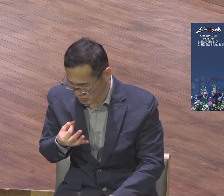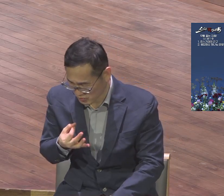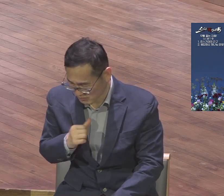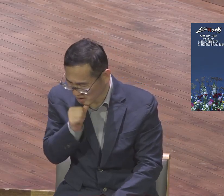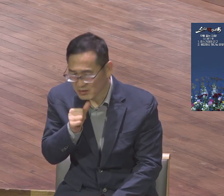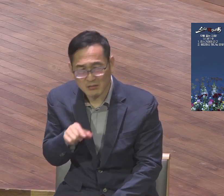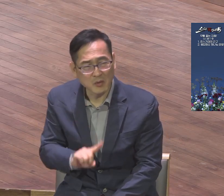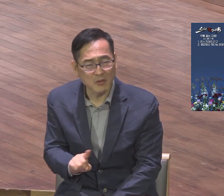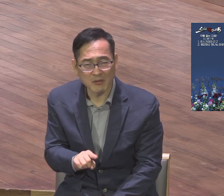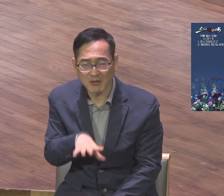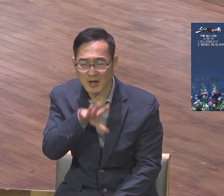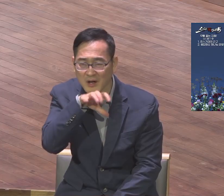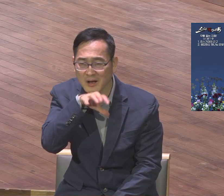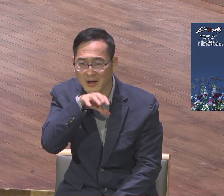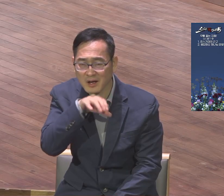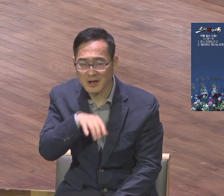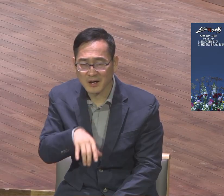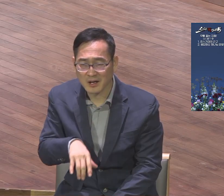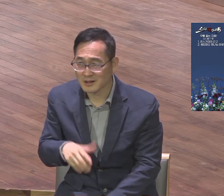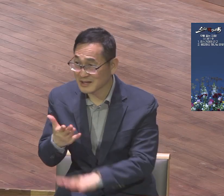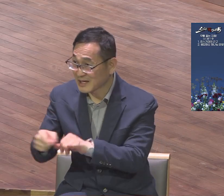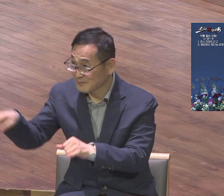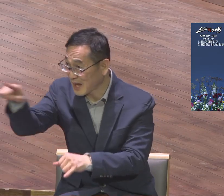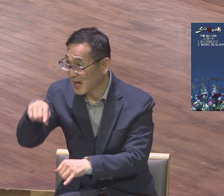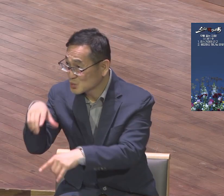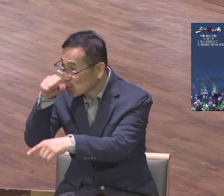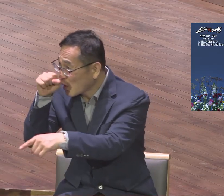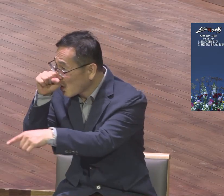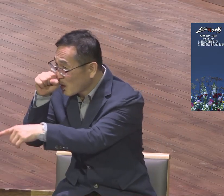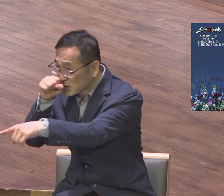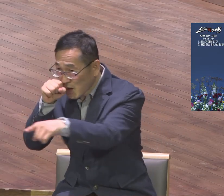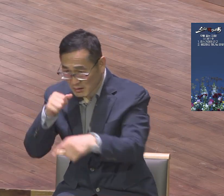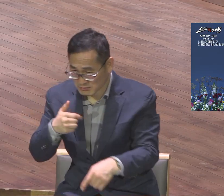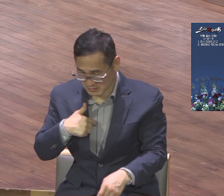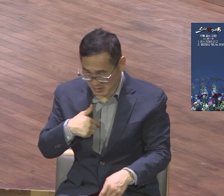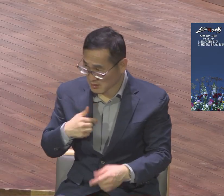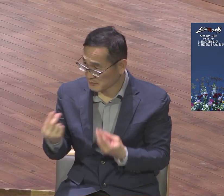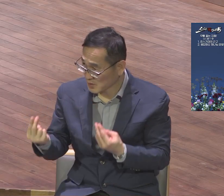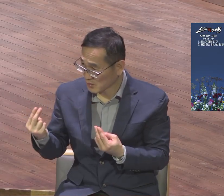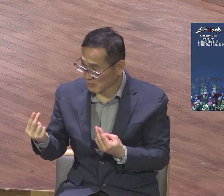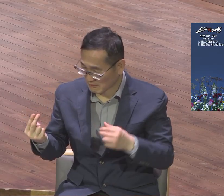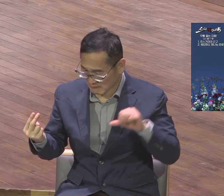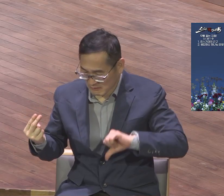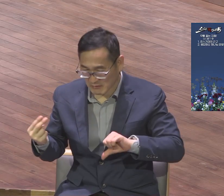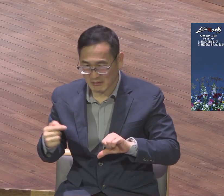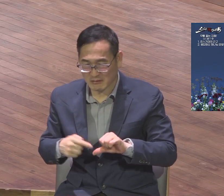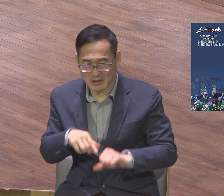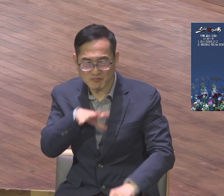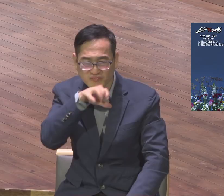더 이렇게 불평을 해요. 감사하기는 그냥 불평을.